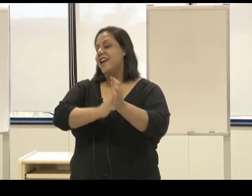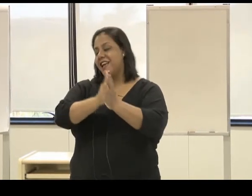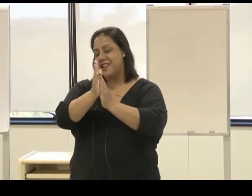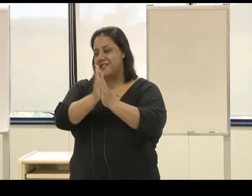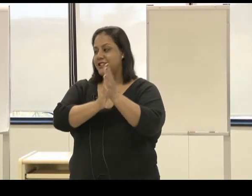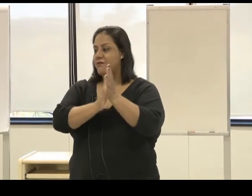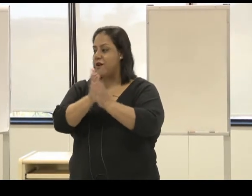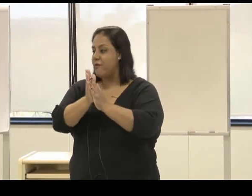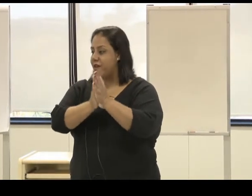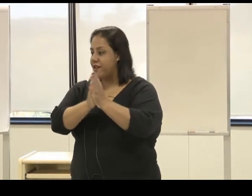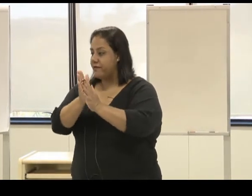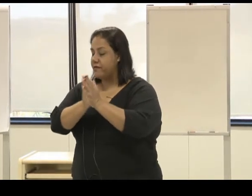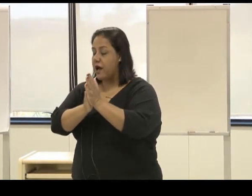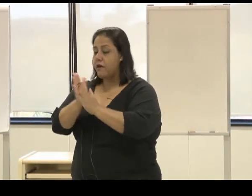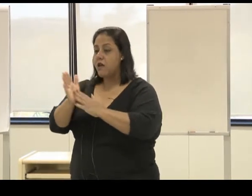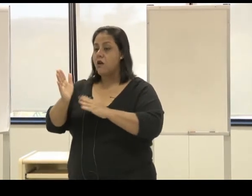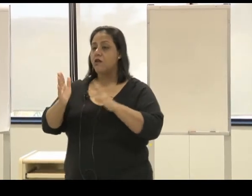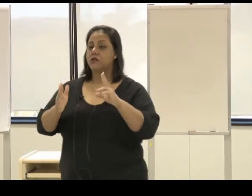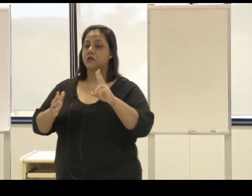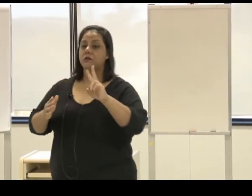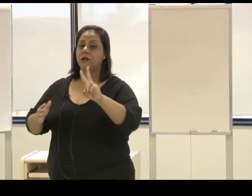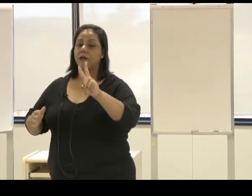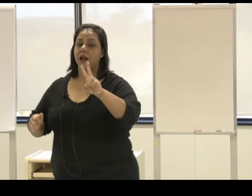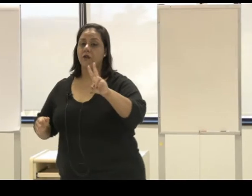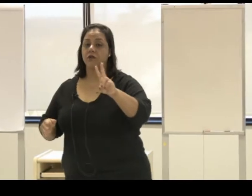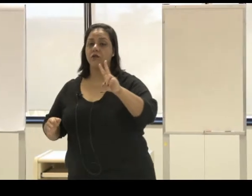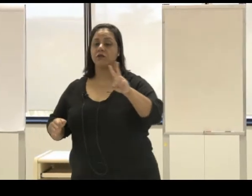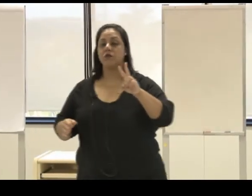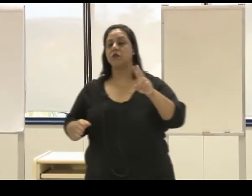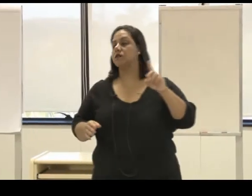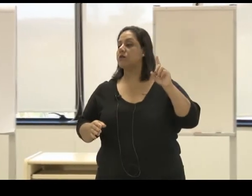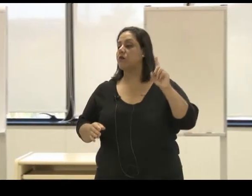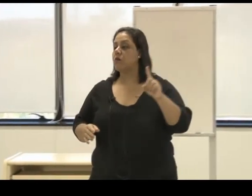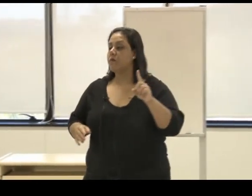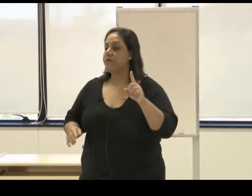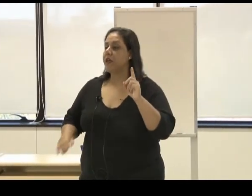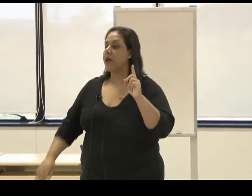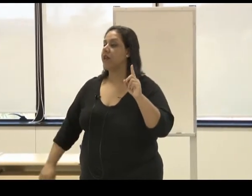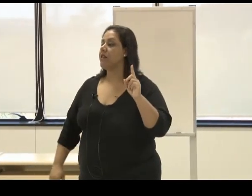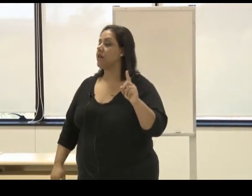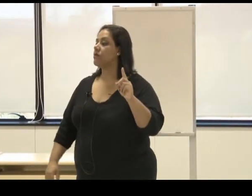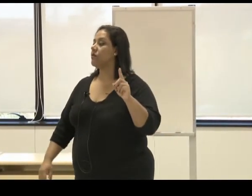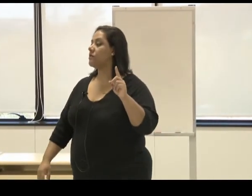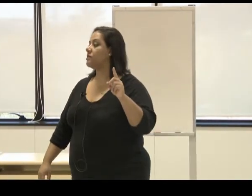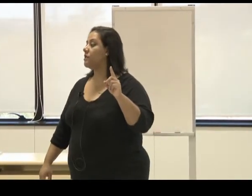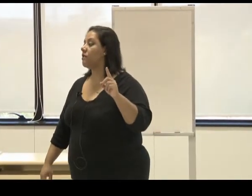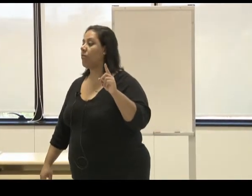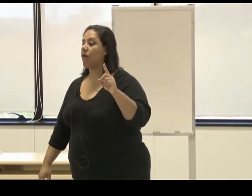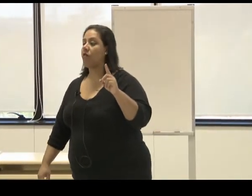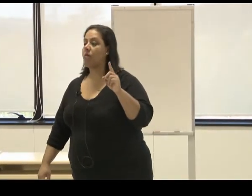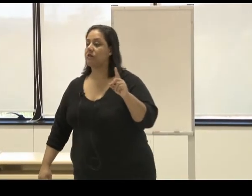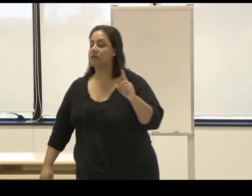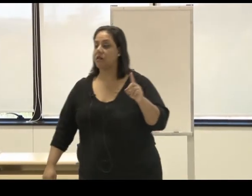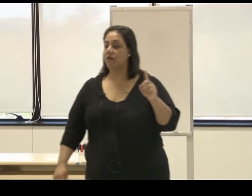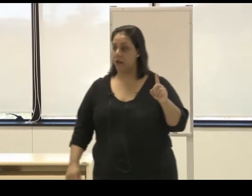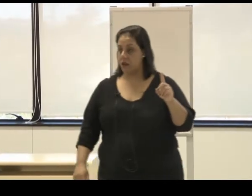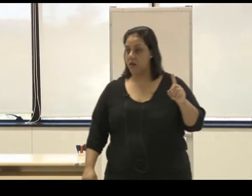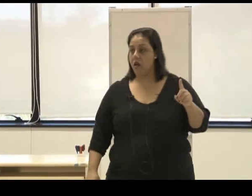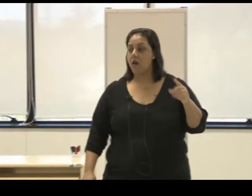A gente amarrou bem, tá? Hoje nós vamos trabalhar com duas coisas. É aquele texto que vocês viram na prova para vocês reverem. Foi